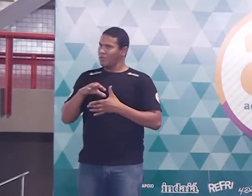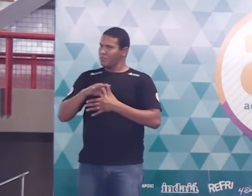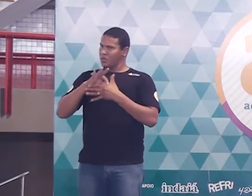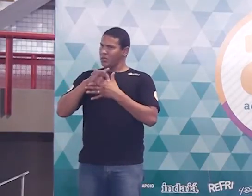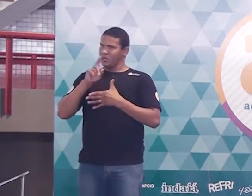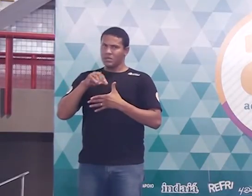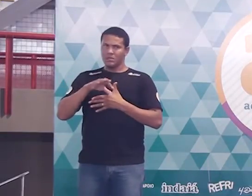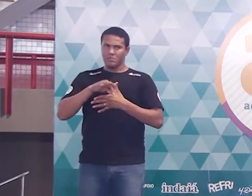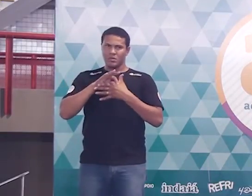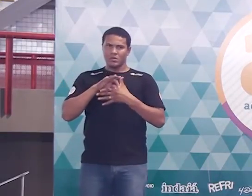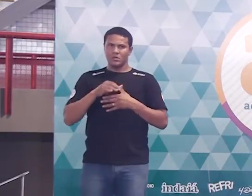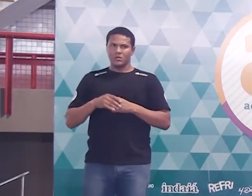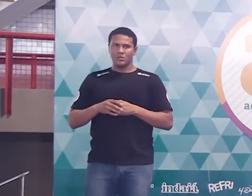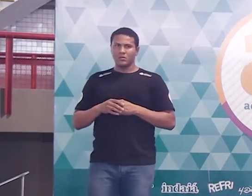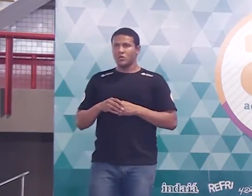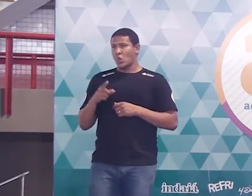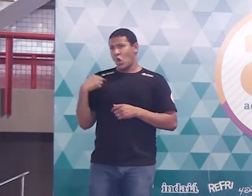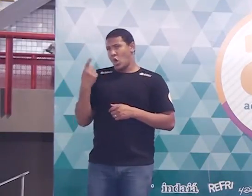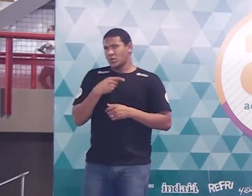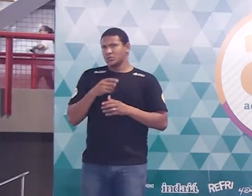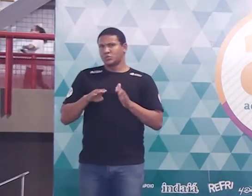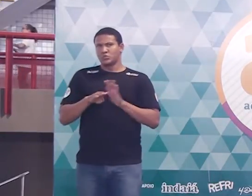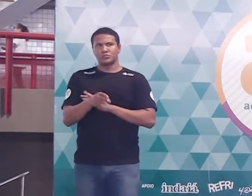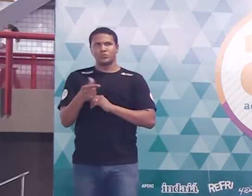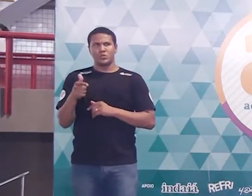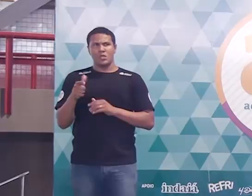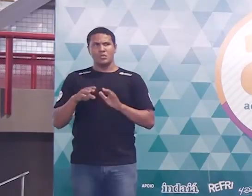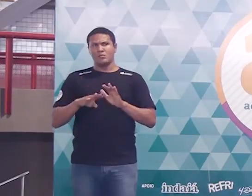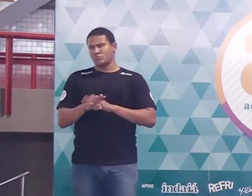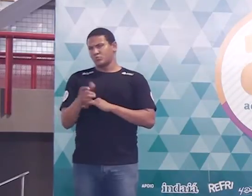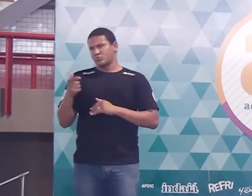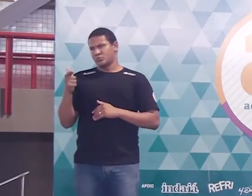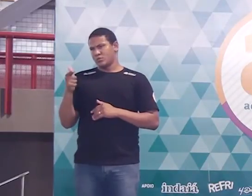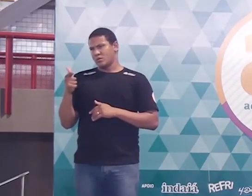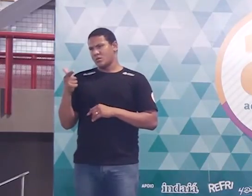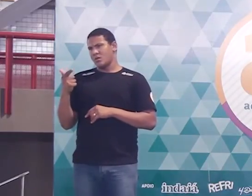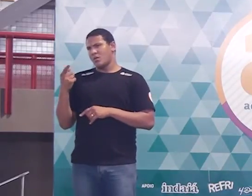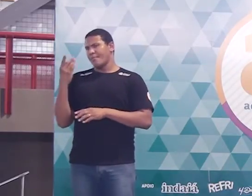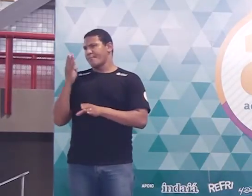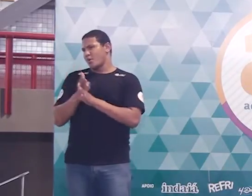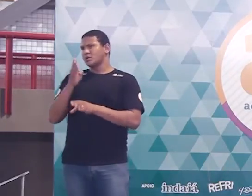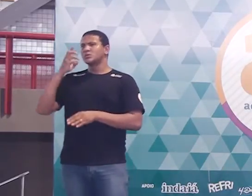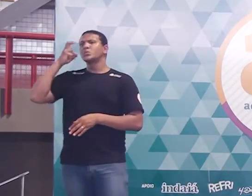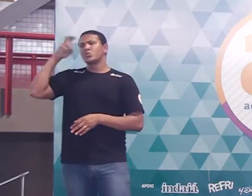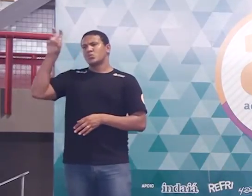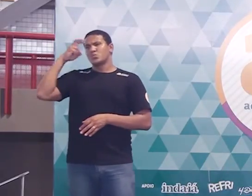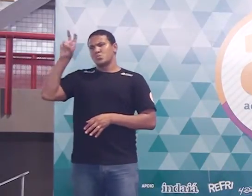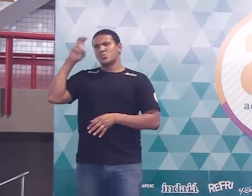proteínas. Nós não temos o hábito, porque obviamente que isso é uma questão muito cultural, né?